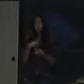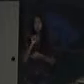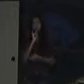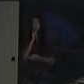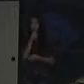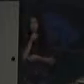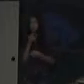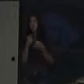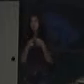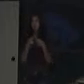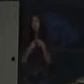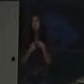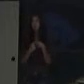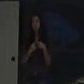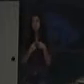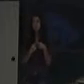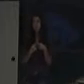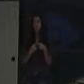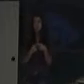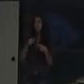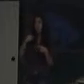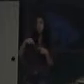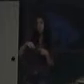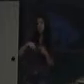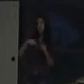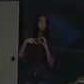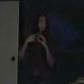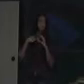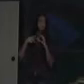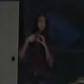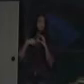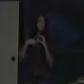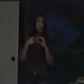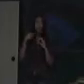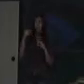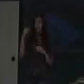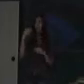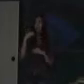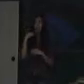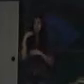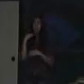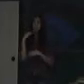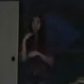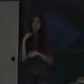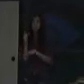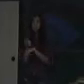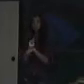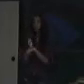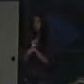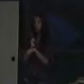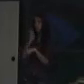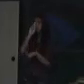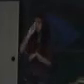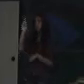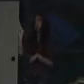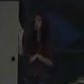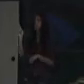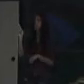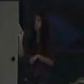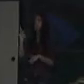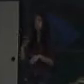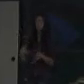porque esta instituição, esta agência, a gestão dessa agência não foi